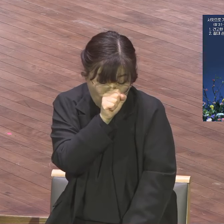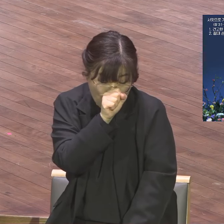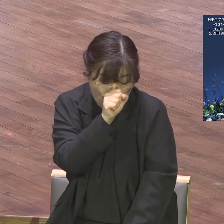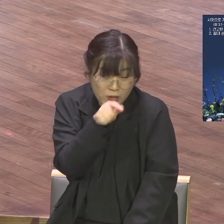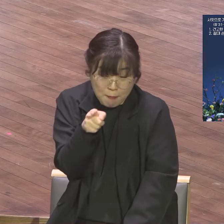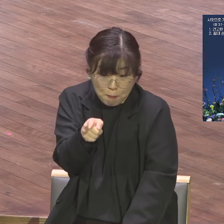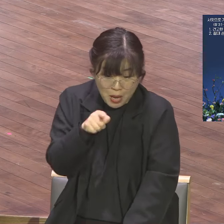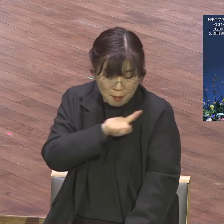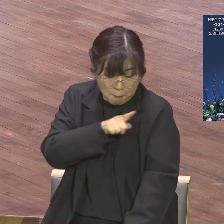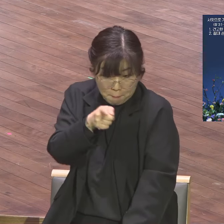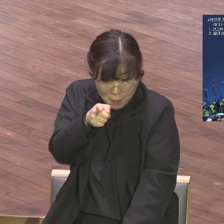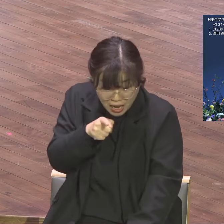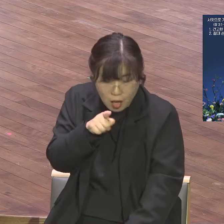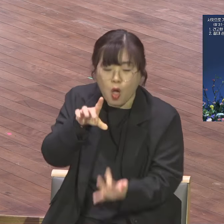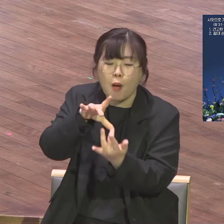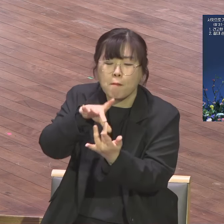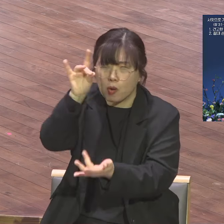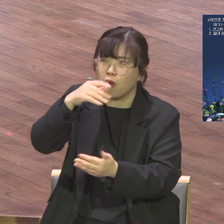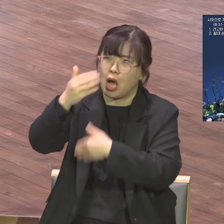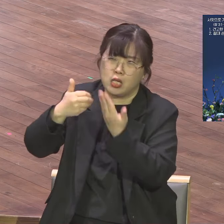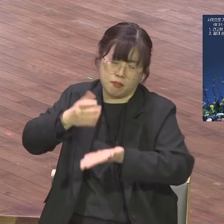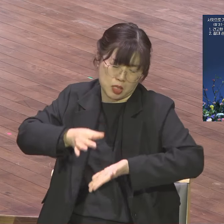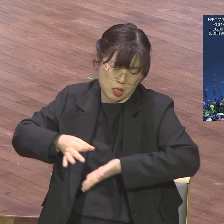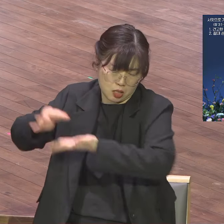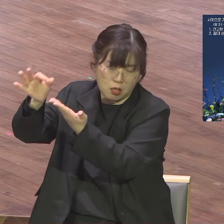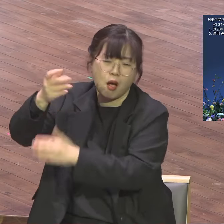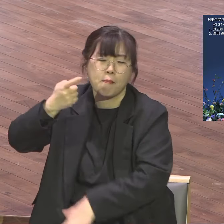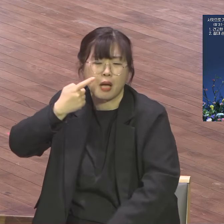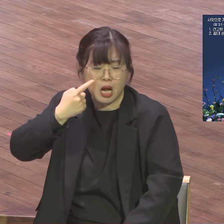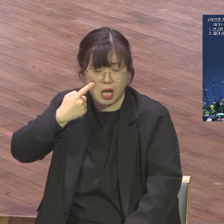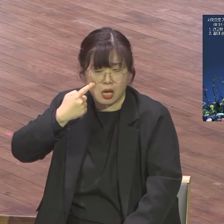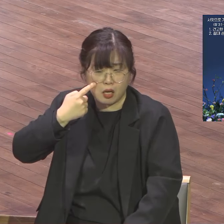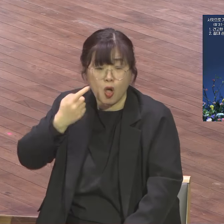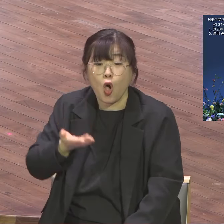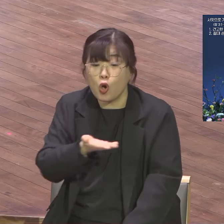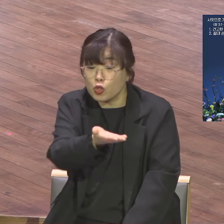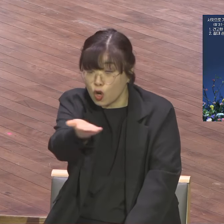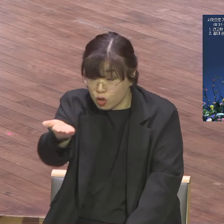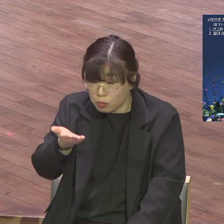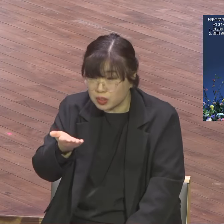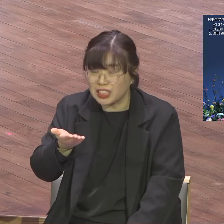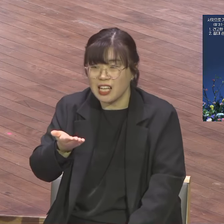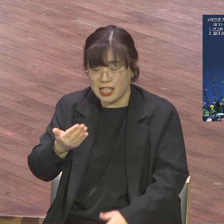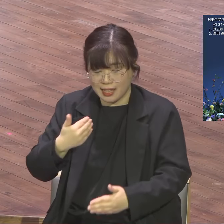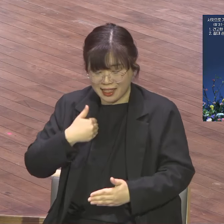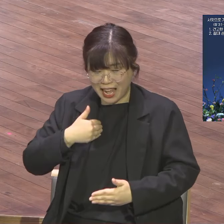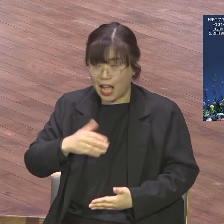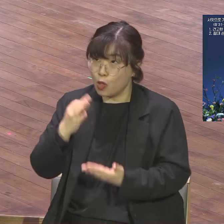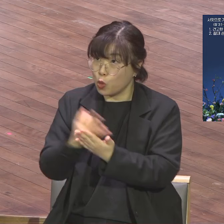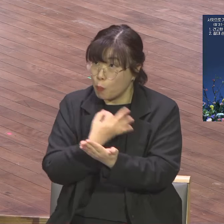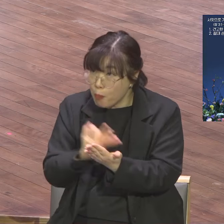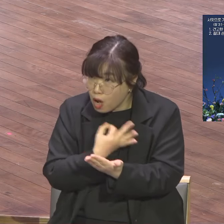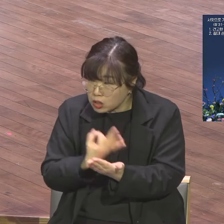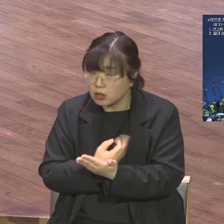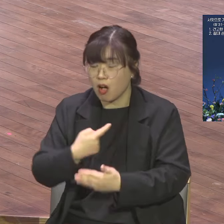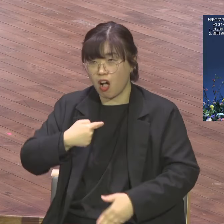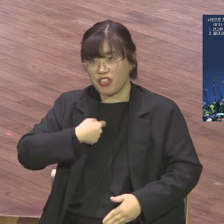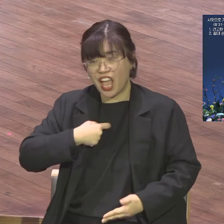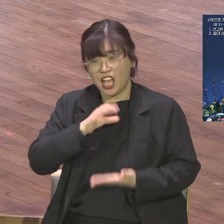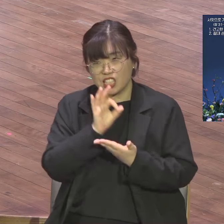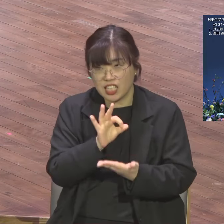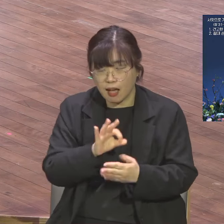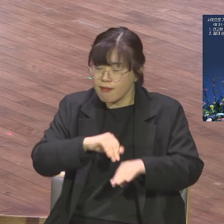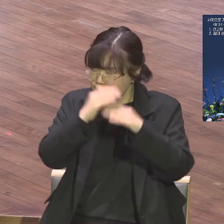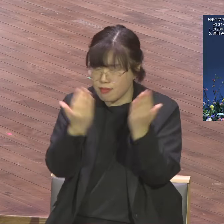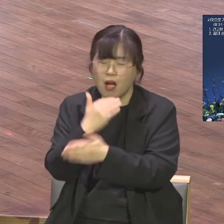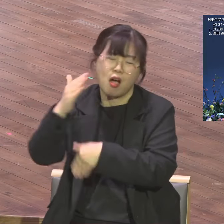소유는 하나님께 있는 거예요. 내 모든 거 하나님 거예요. 영적 정직의식을 가지란 거예요.